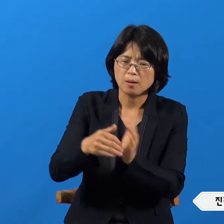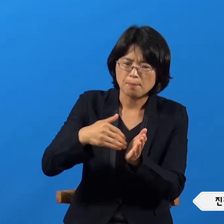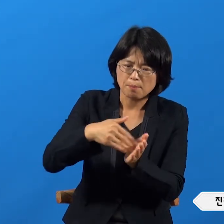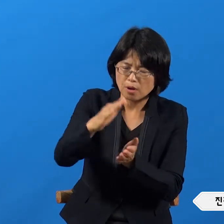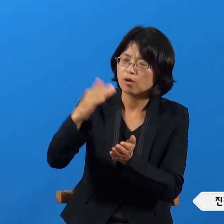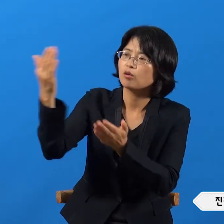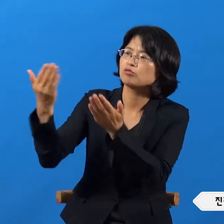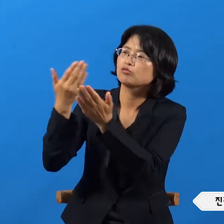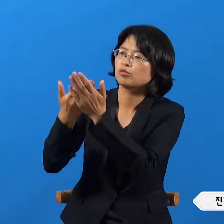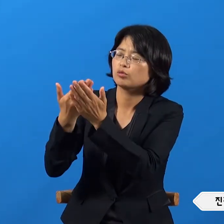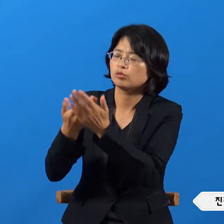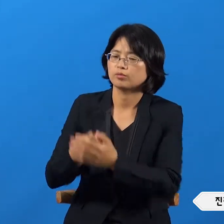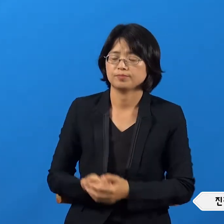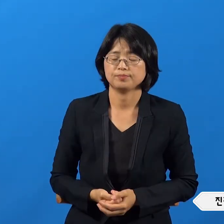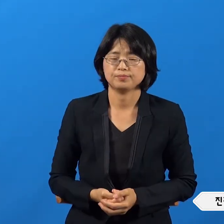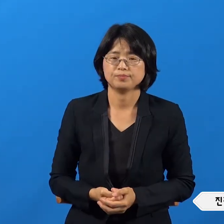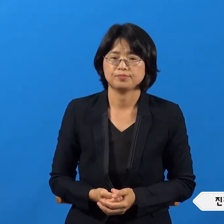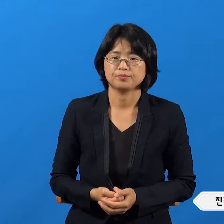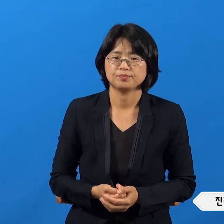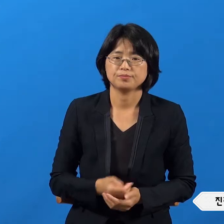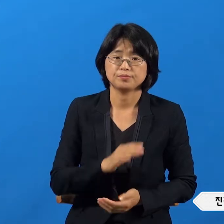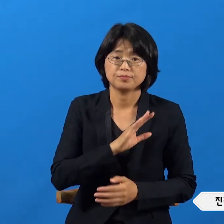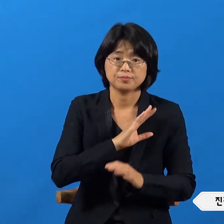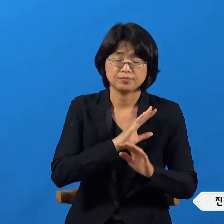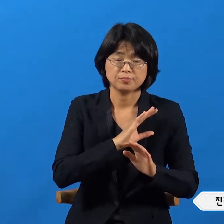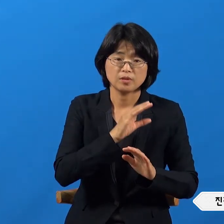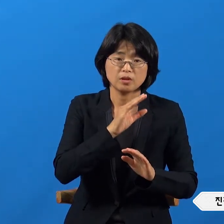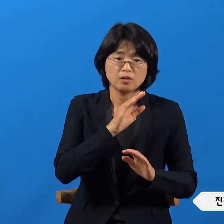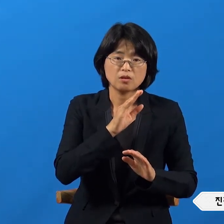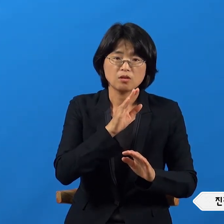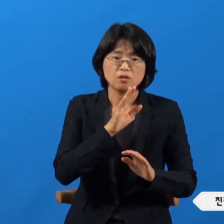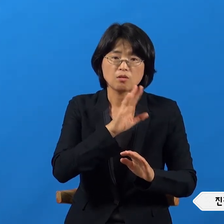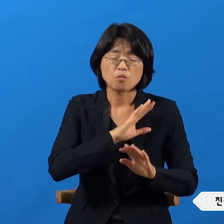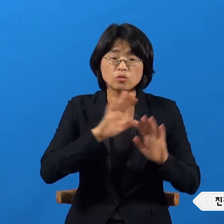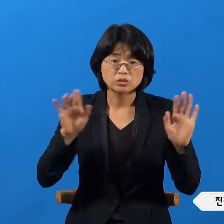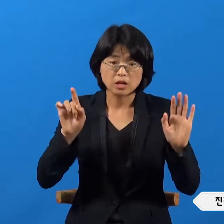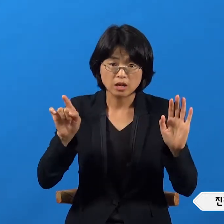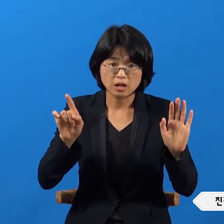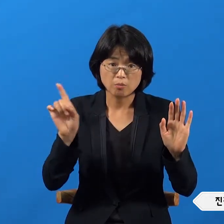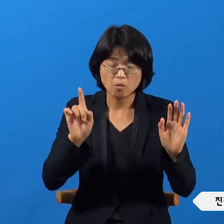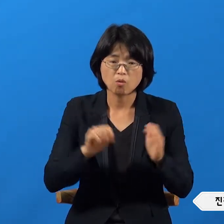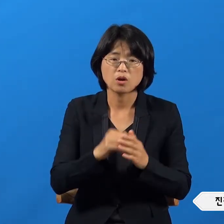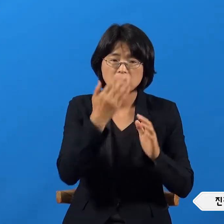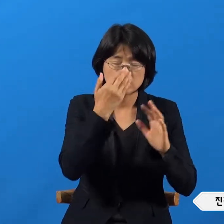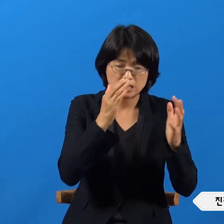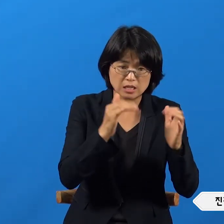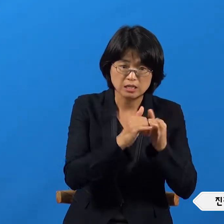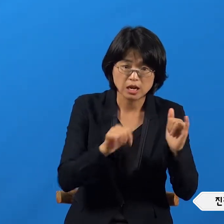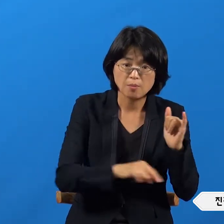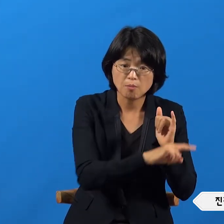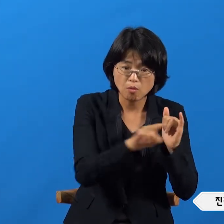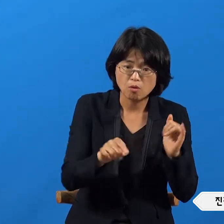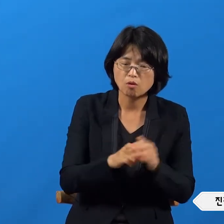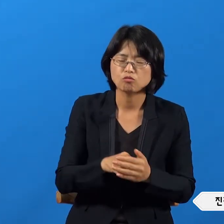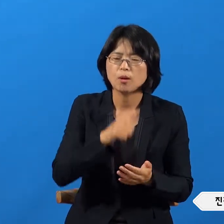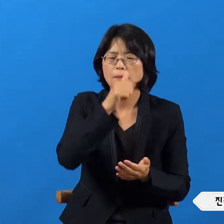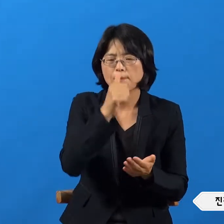우리가 원망함으로 범죄하였사오니. 그렇습니다. 원망은